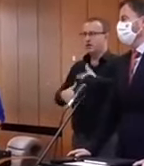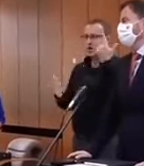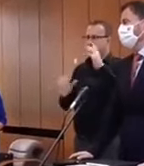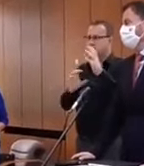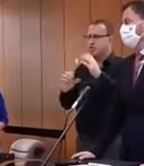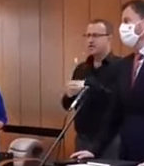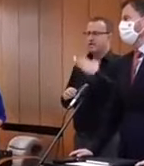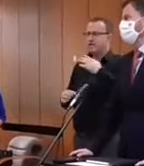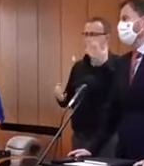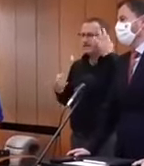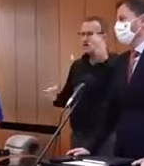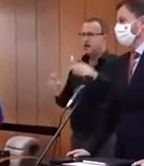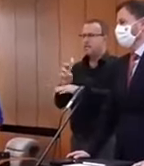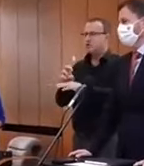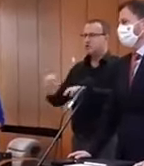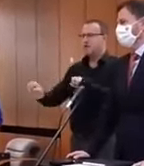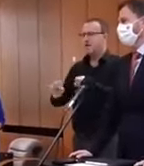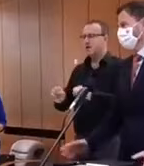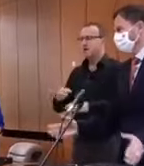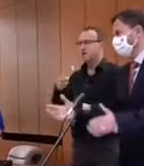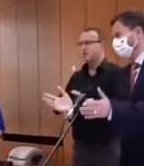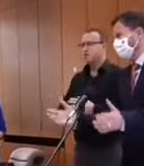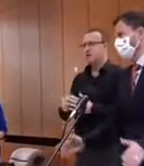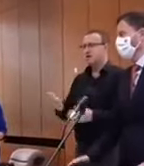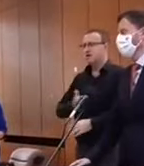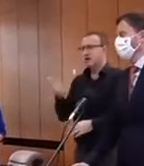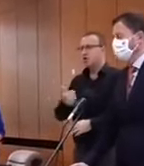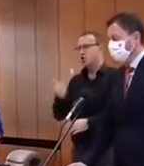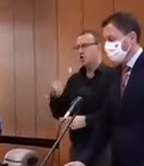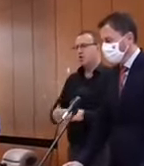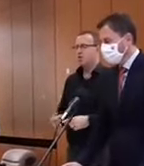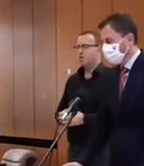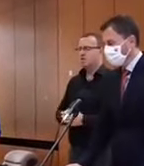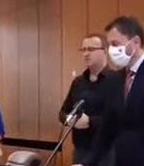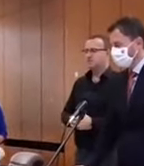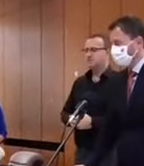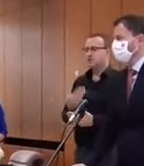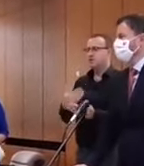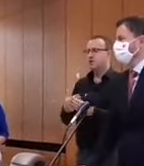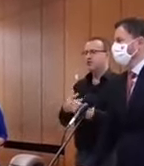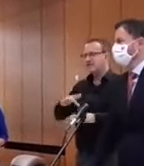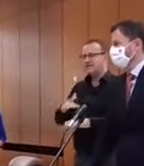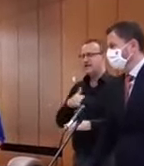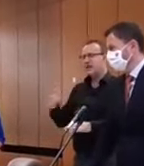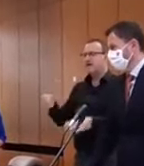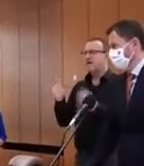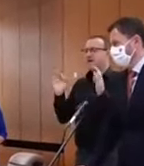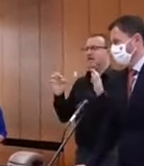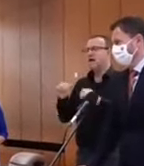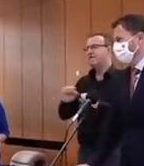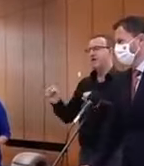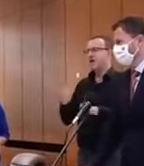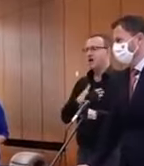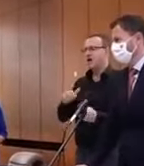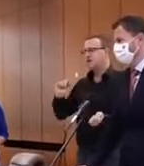nám komunikované, že veľmi vítajú prístup vlády za posledné 2 roky alebo rok a pol, pretože cítia tam kvalitatívnu